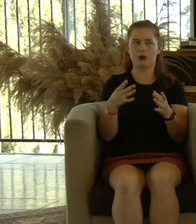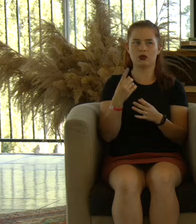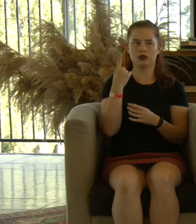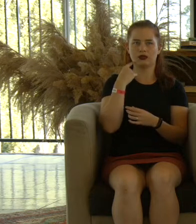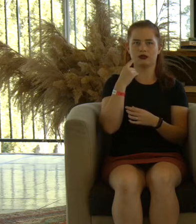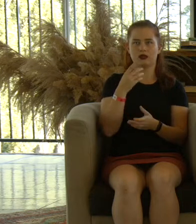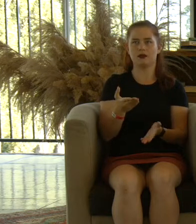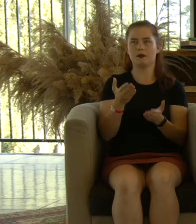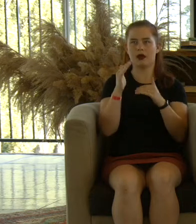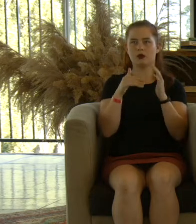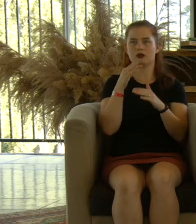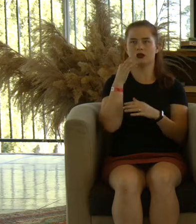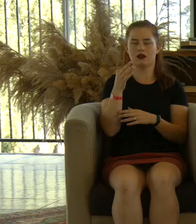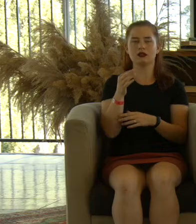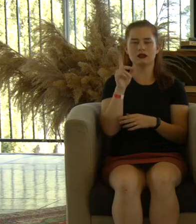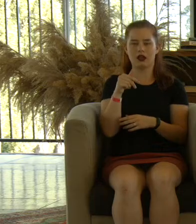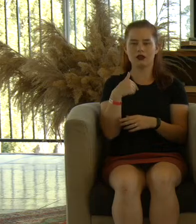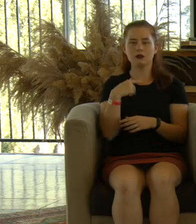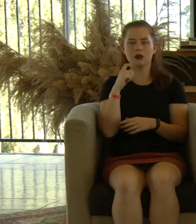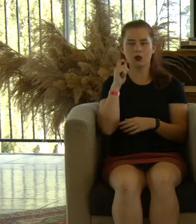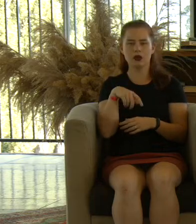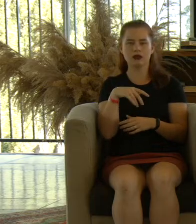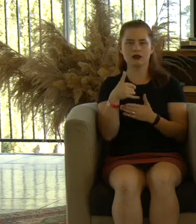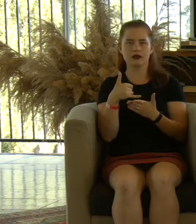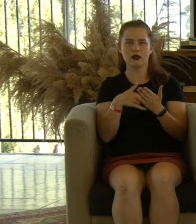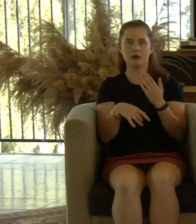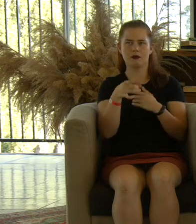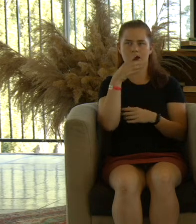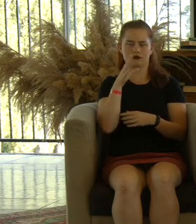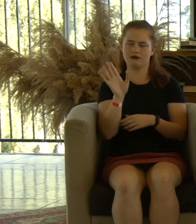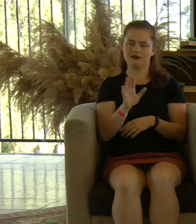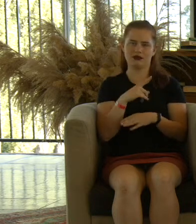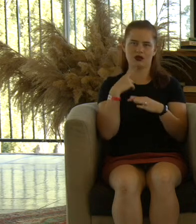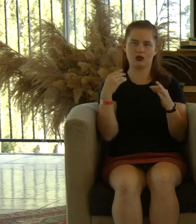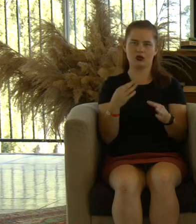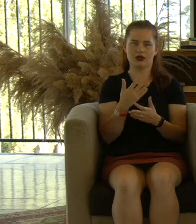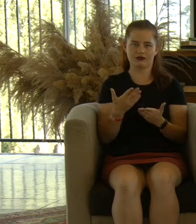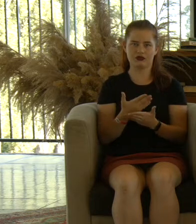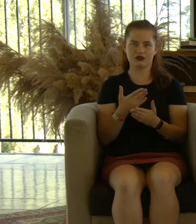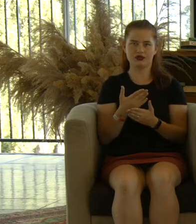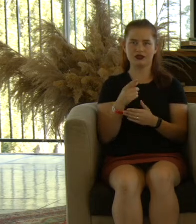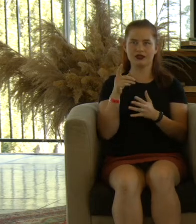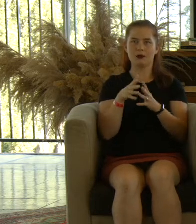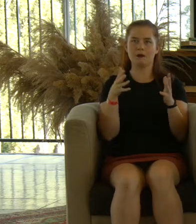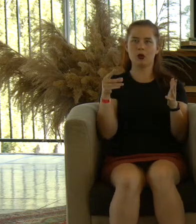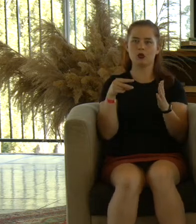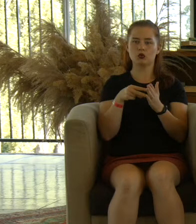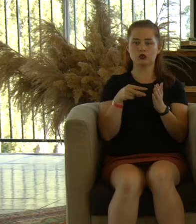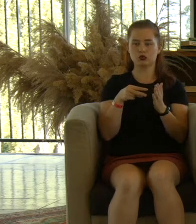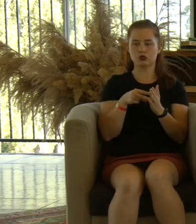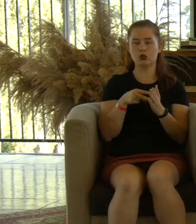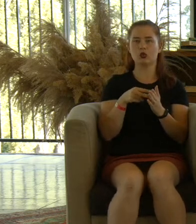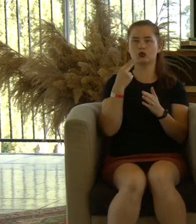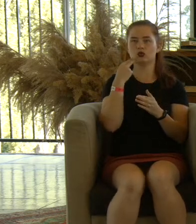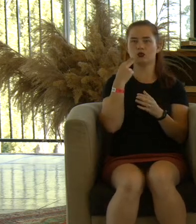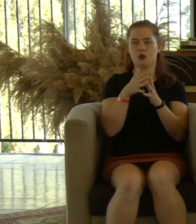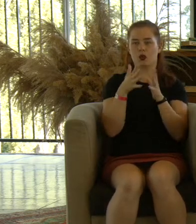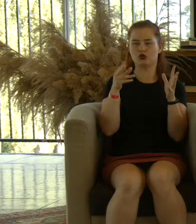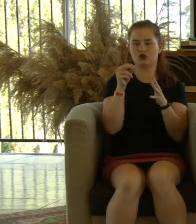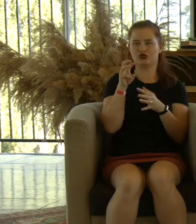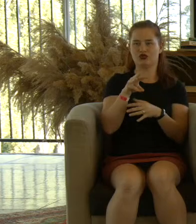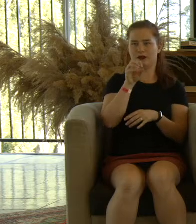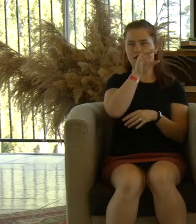руку и признать, что вот, ой, знаете, мне какое-то украинское вино понравилось. Да вы что, никогда в жизни. Тем более оно стоит дороже аналогов европейских. Это отдельная,